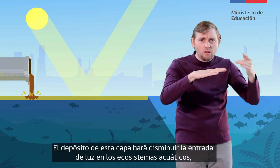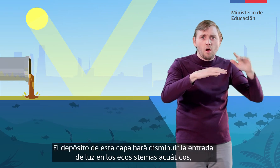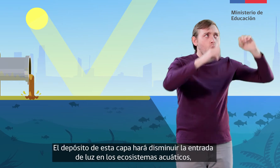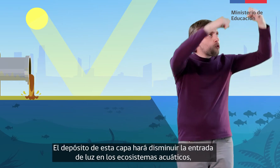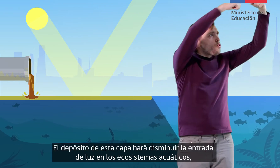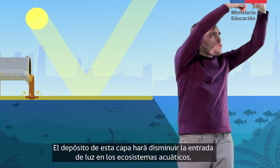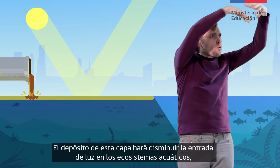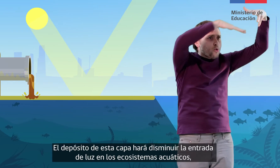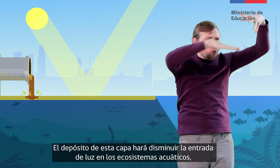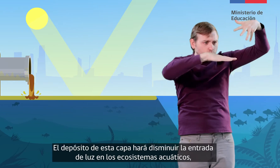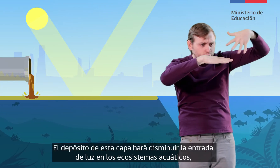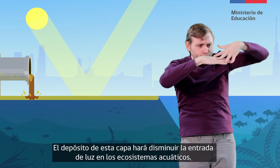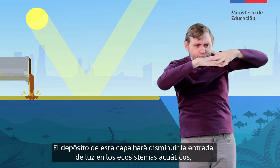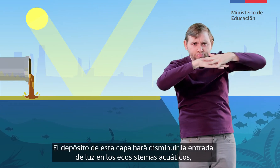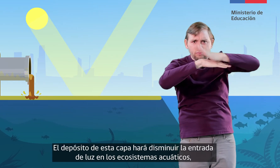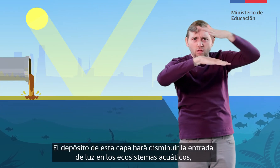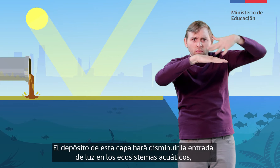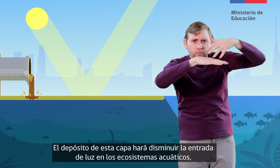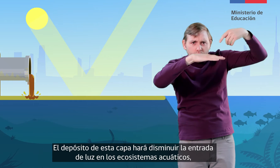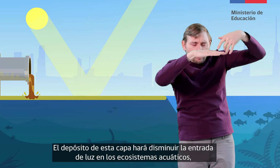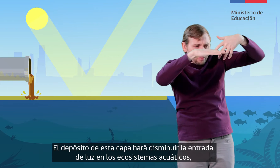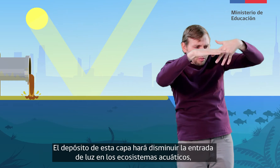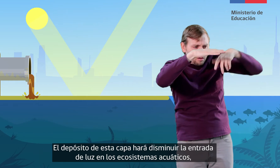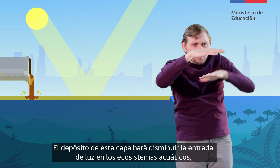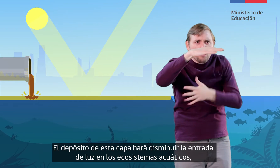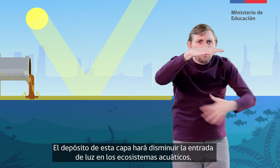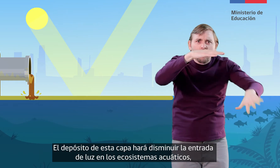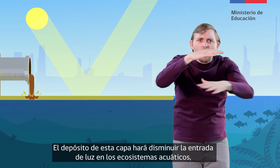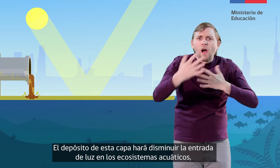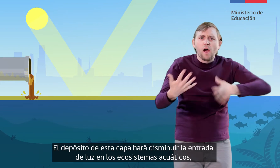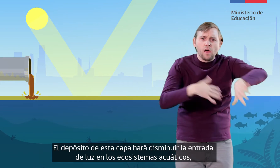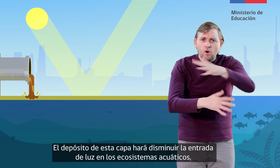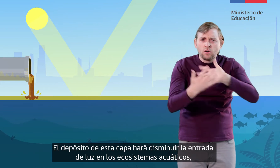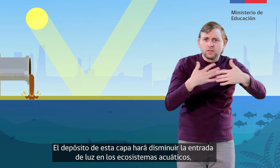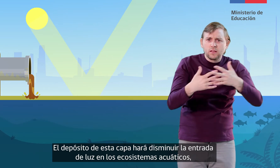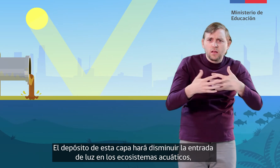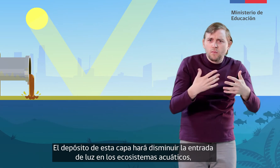El depósito de esta capa hará disminuir la entrada de luz en los ecosistemas acuáticos,